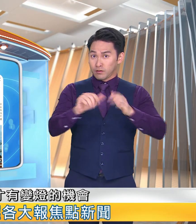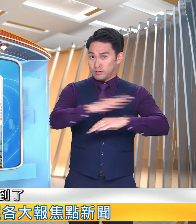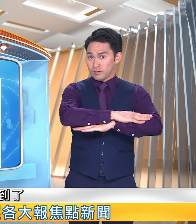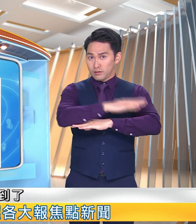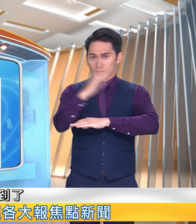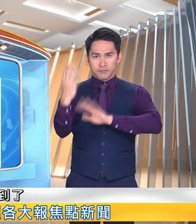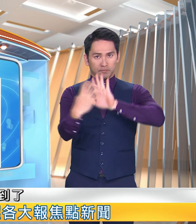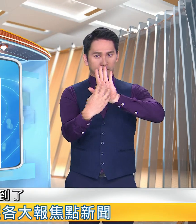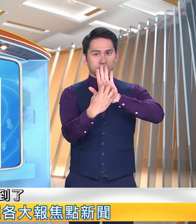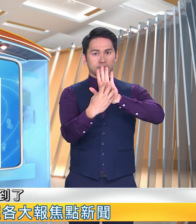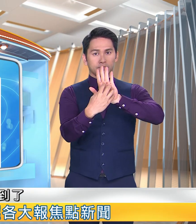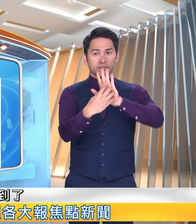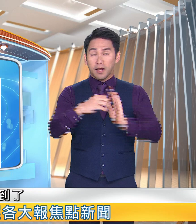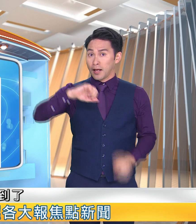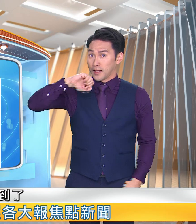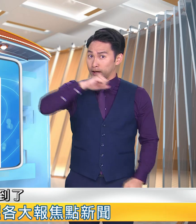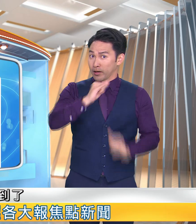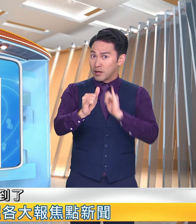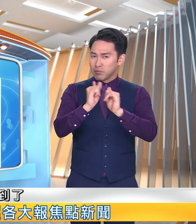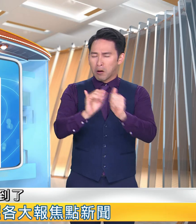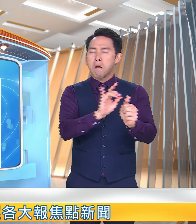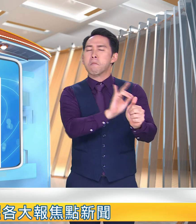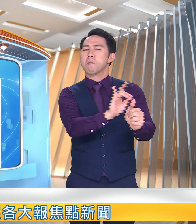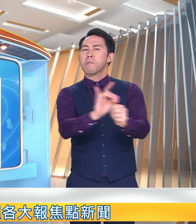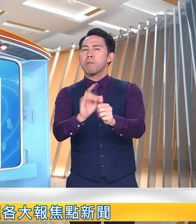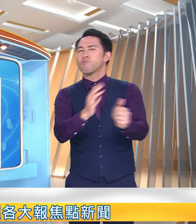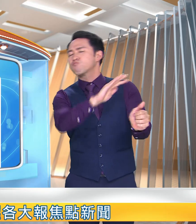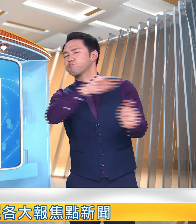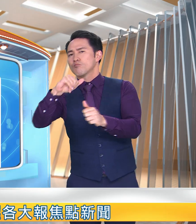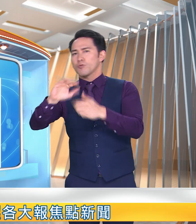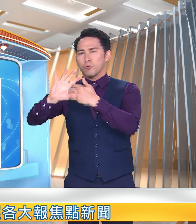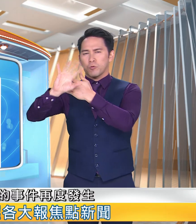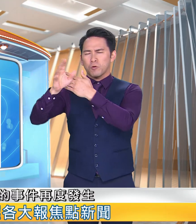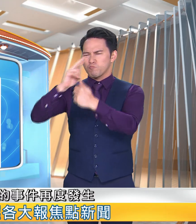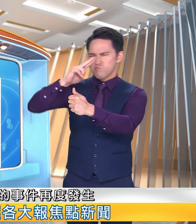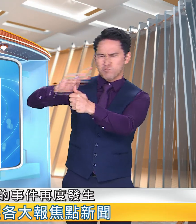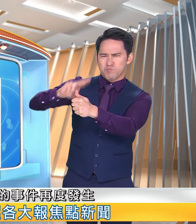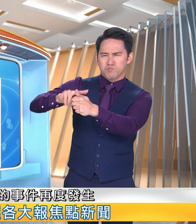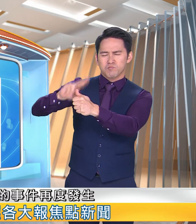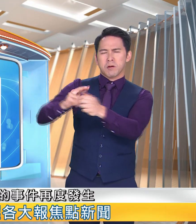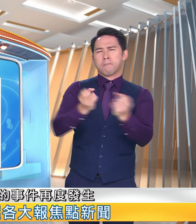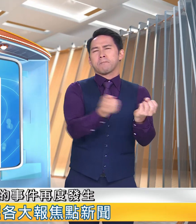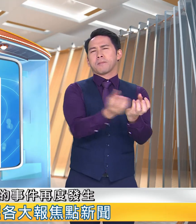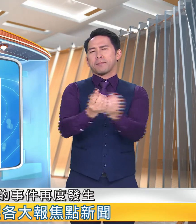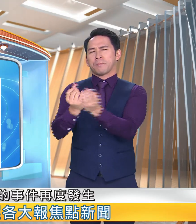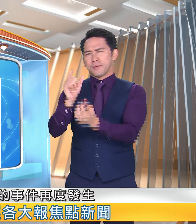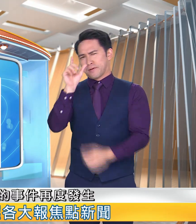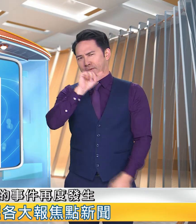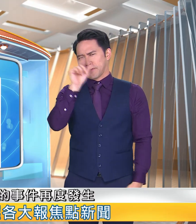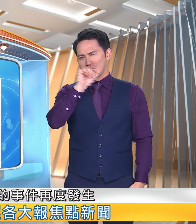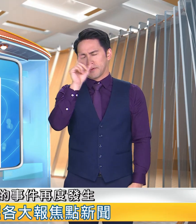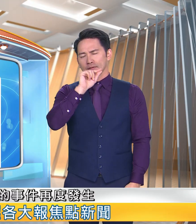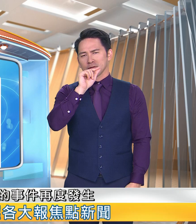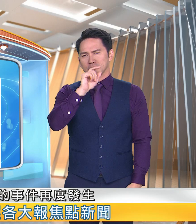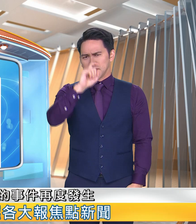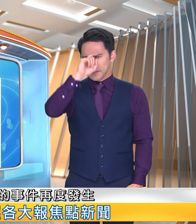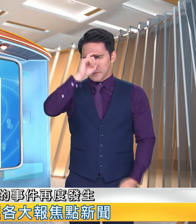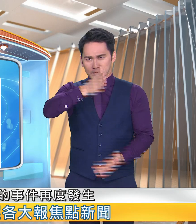自由时报则是提到了，为了防止国人被骗到国外受害的事件再度发